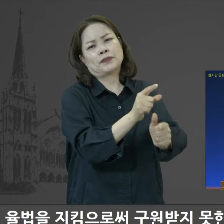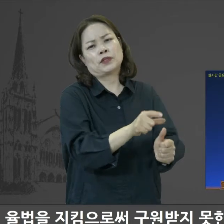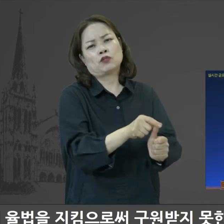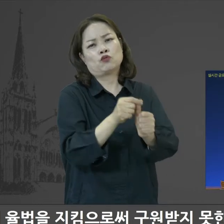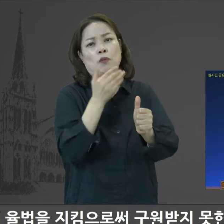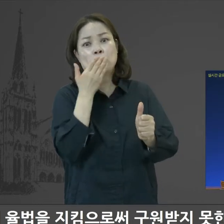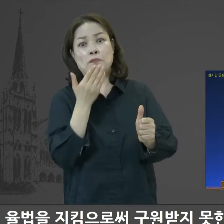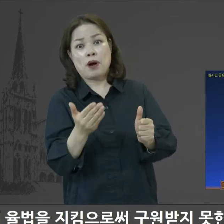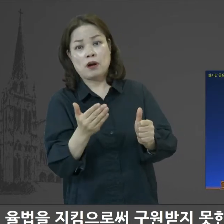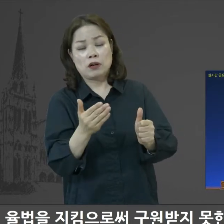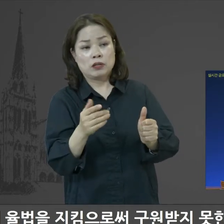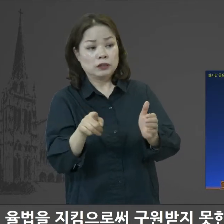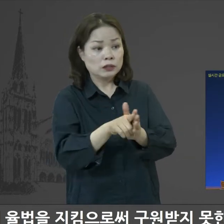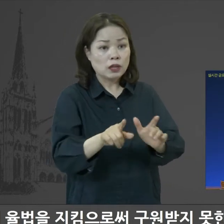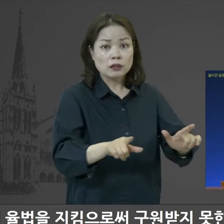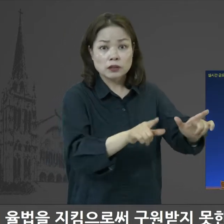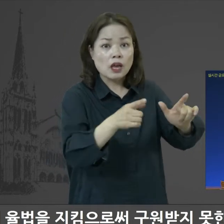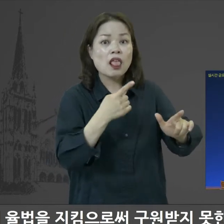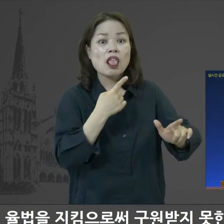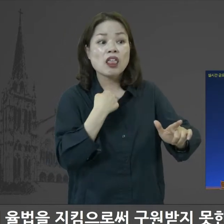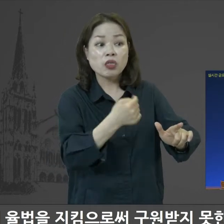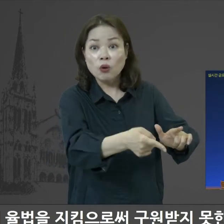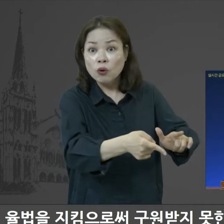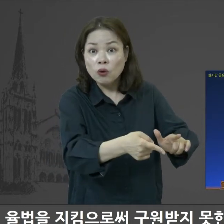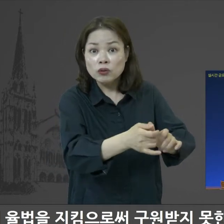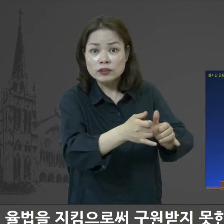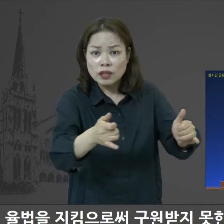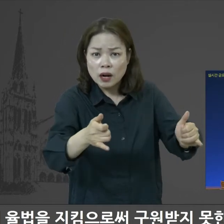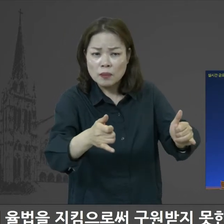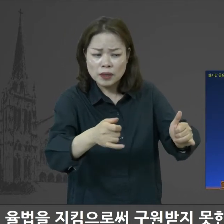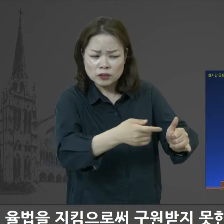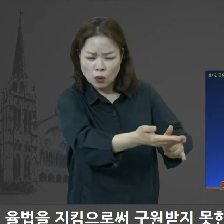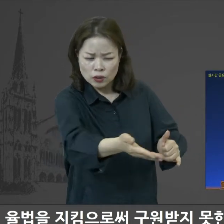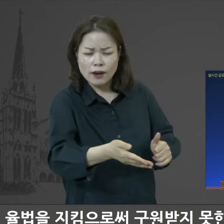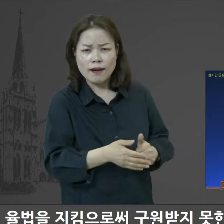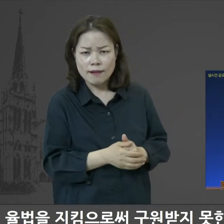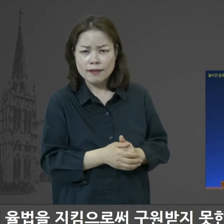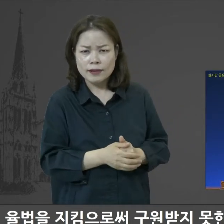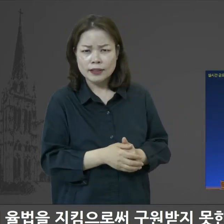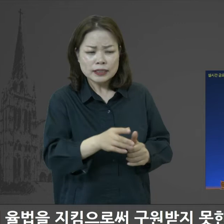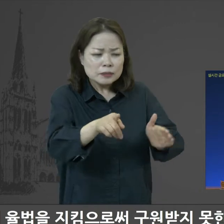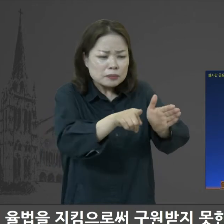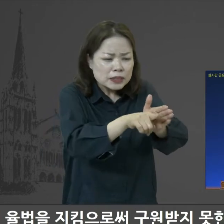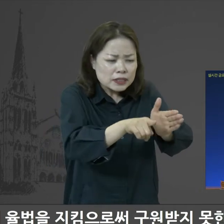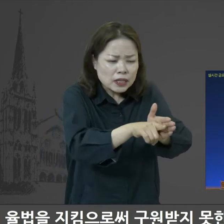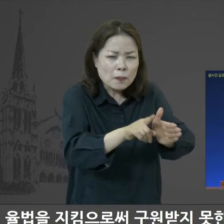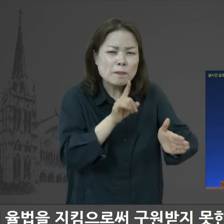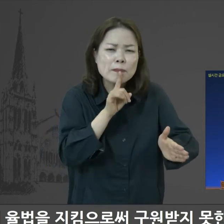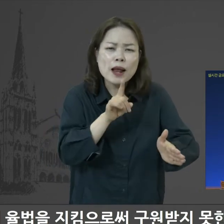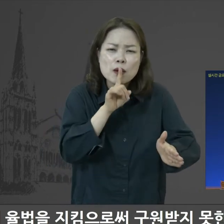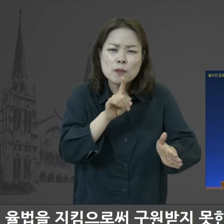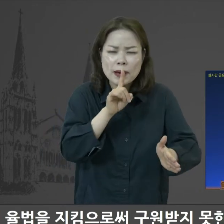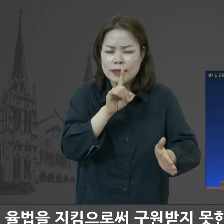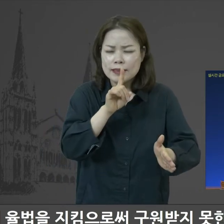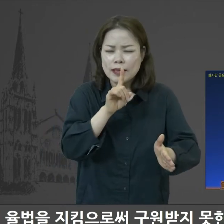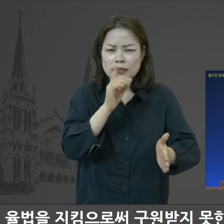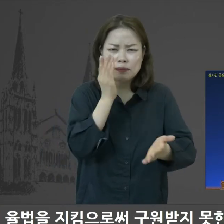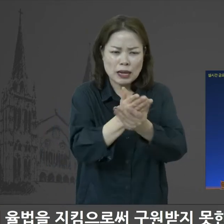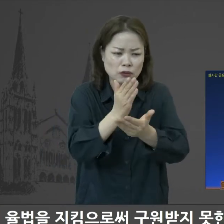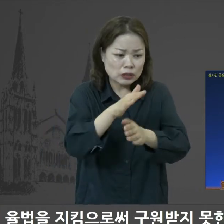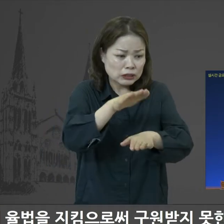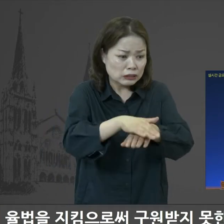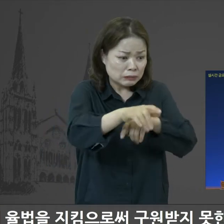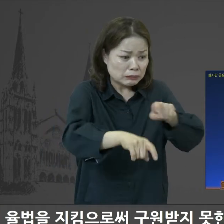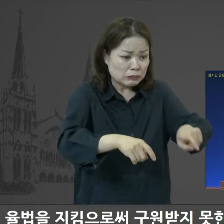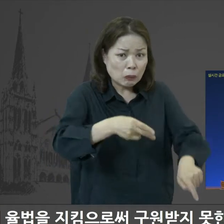상당 기간 신앙생활을 했던 사람들입니다. 이런 사람들에게는 너희가 그냥 믿는다고 말로만 얘기하고 실제로